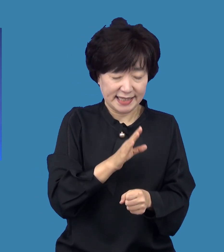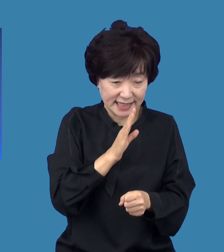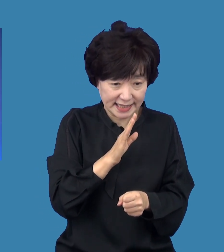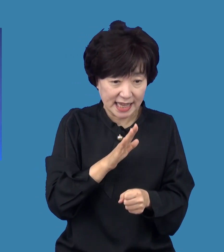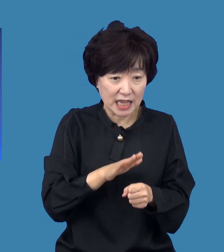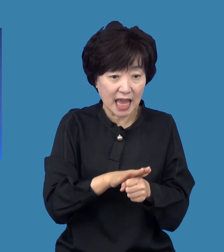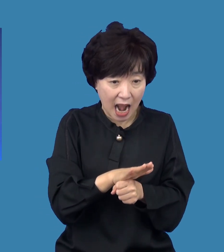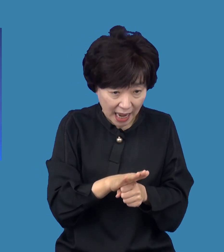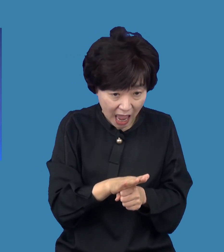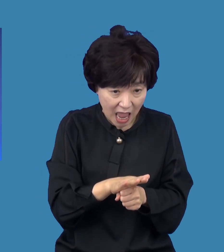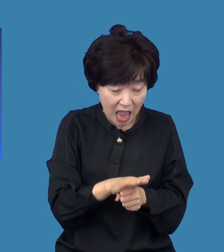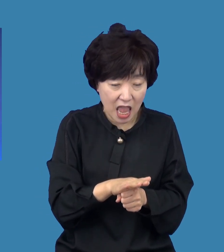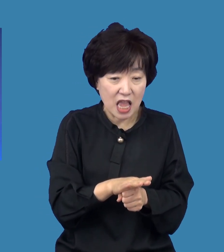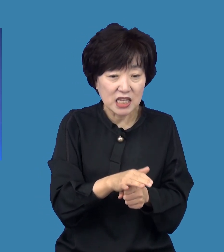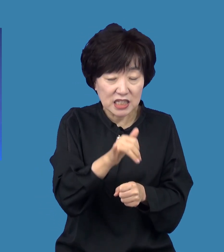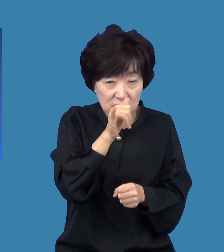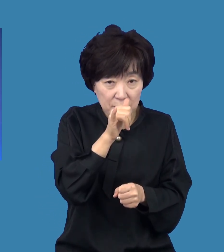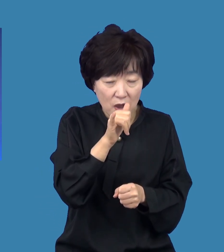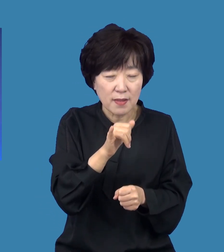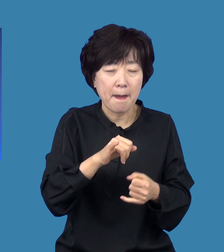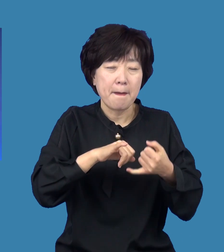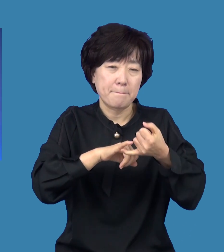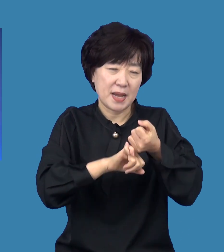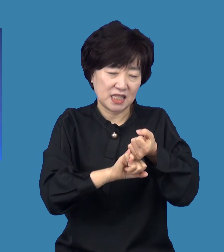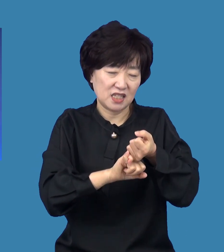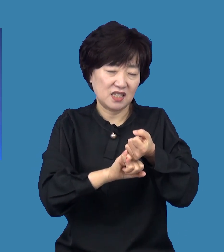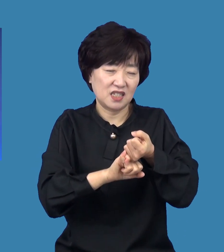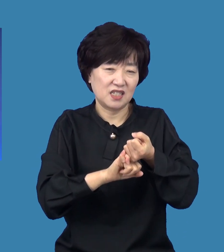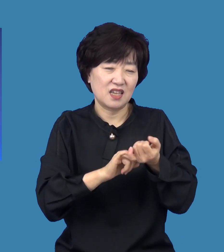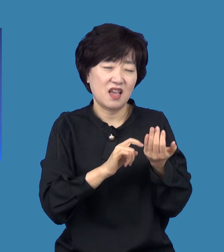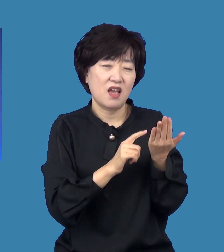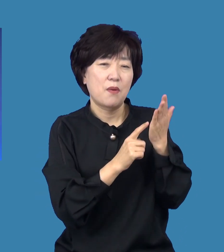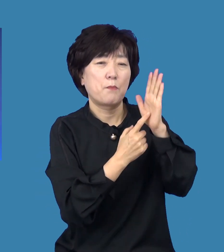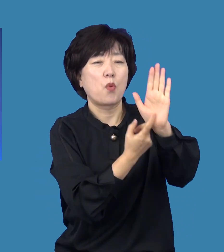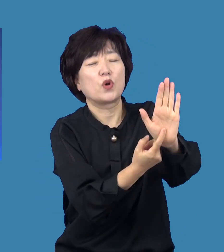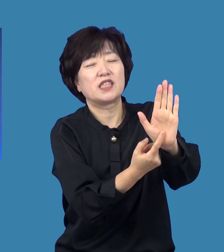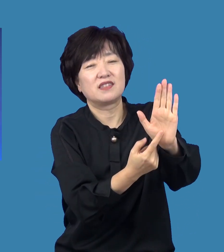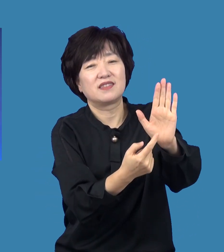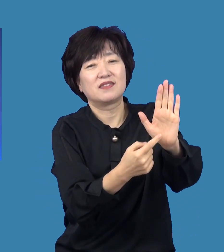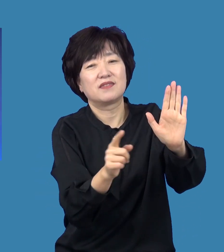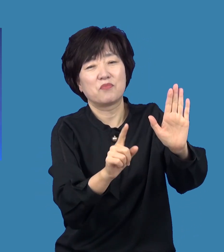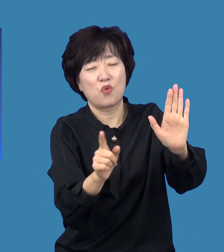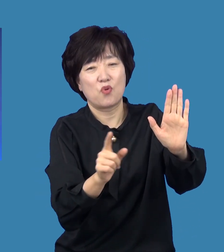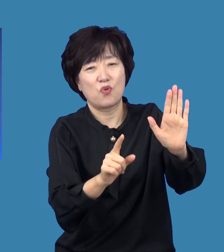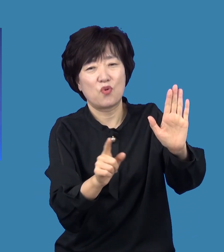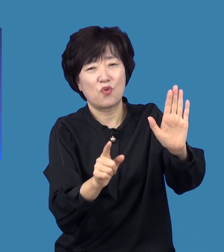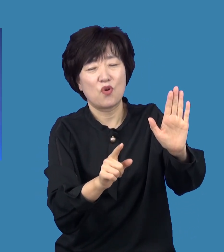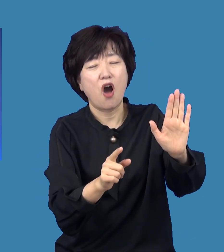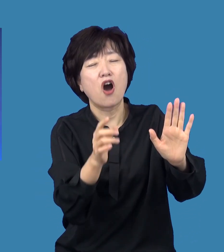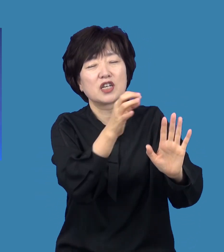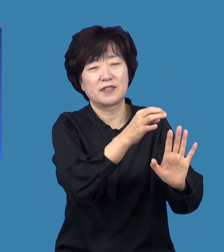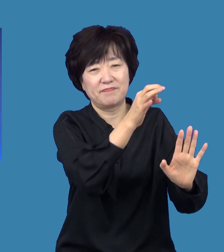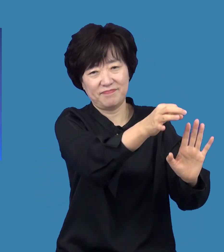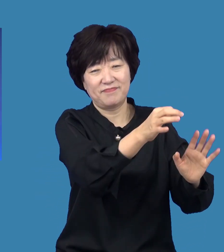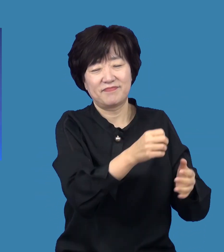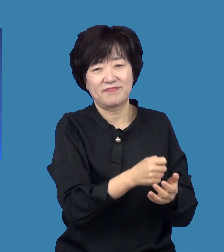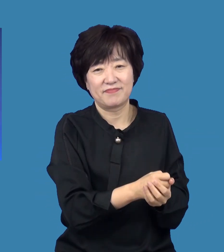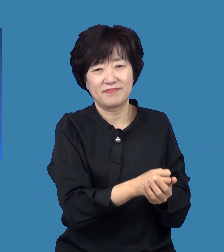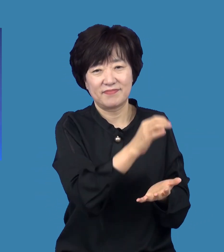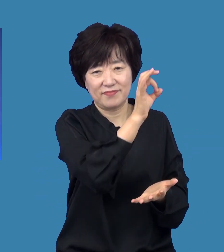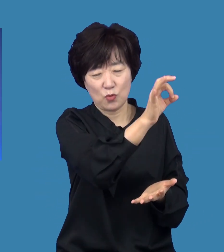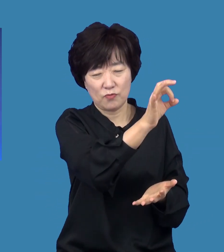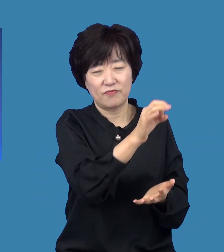실체라면 뭐가 있어야 돼요? 반드시 대응하는 실체가 있어야 돼, 보이는 세계에. 그게 뭐예요? 헌금이라는 거예요. 그러니까 돈 문제라는